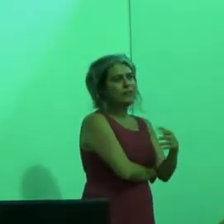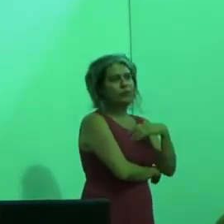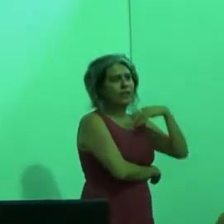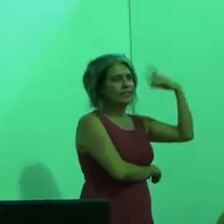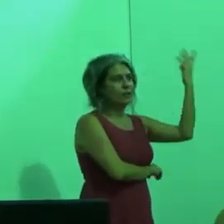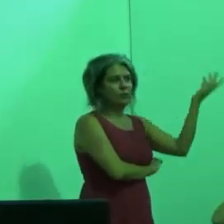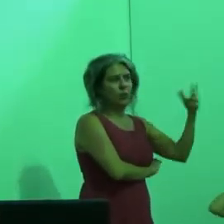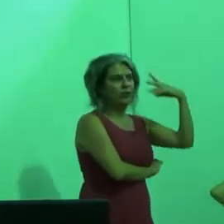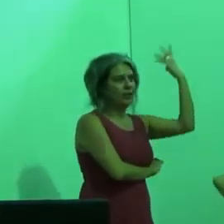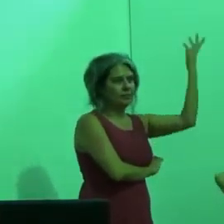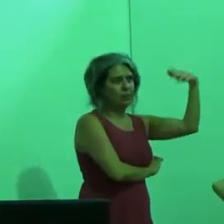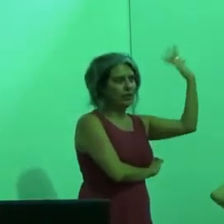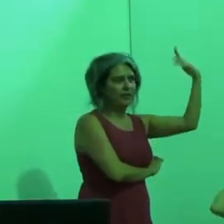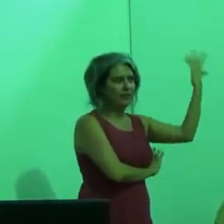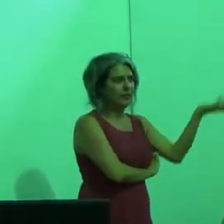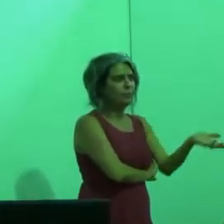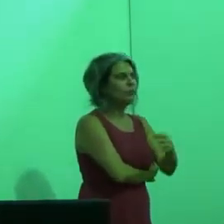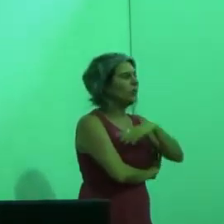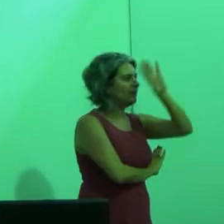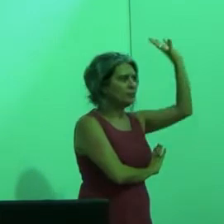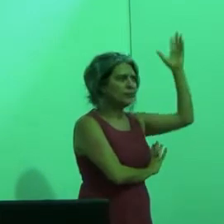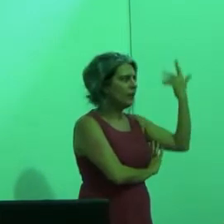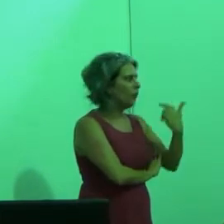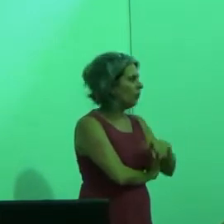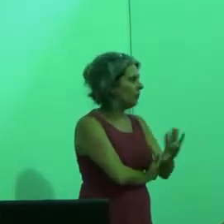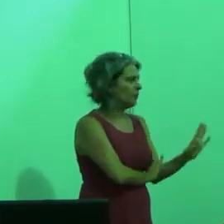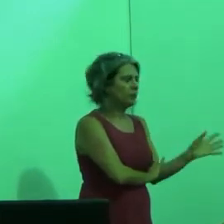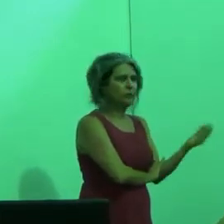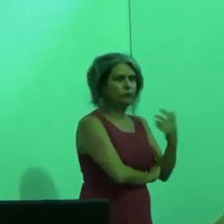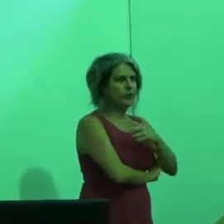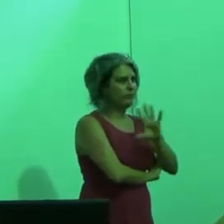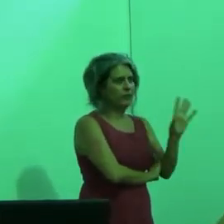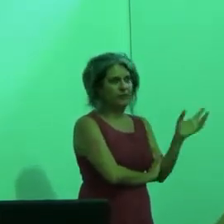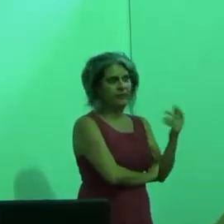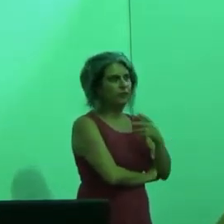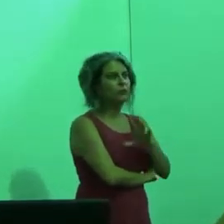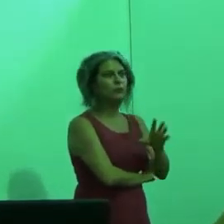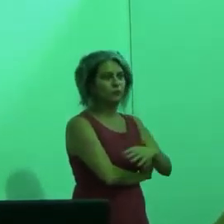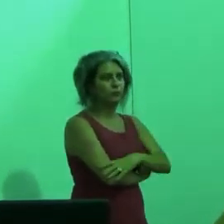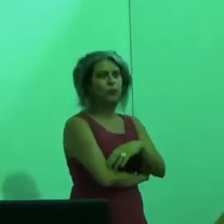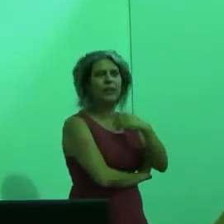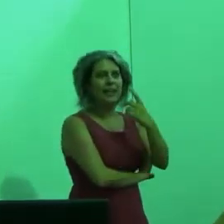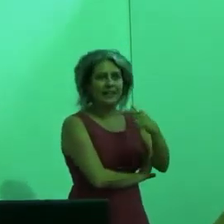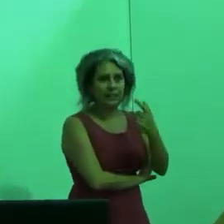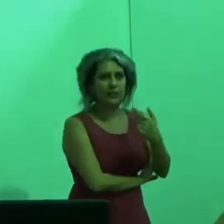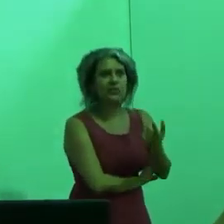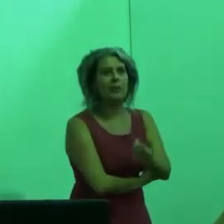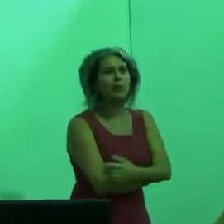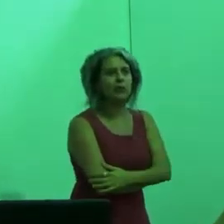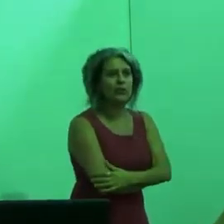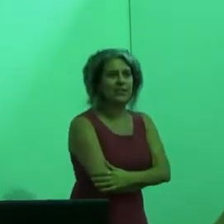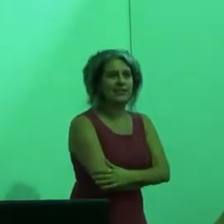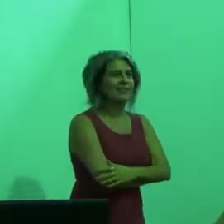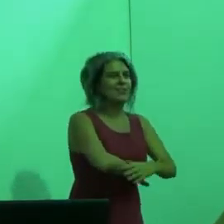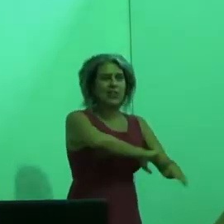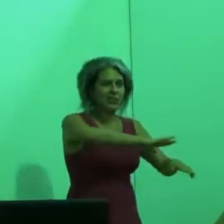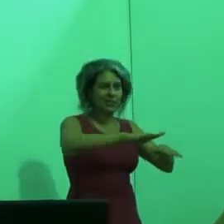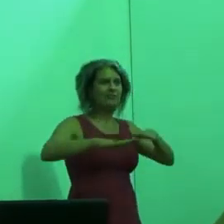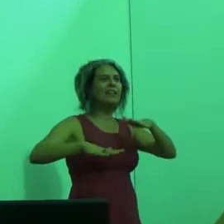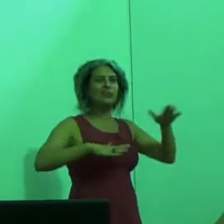vou dar saltos mortais com mais triplos, e aí vocês me interrompem, pedem para voltar, falam que não, se não for. Essa coisa de terminologia, que às vezes a gente acha que está falando a